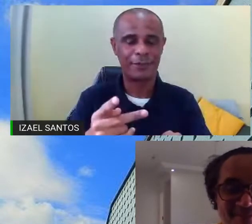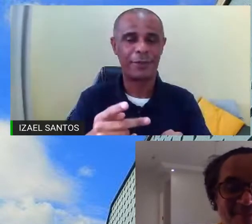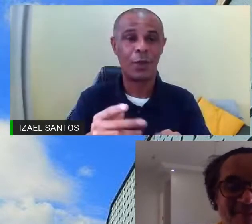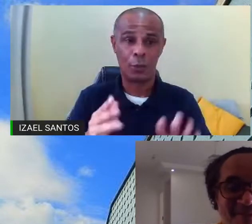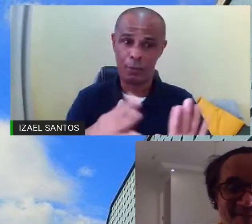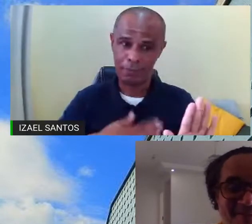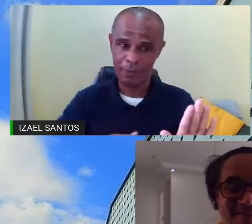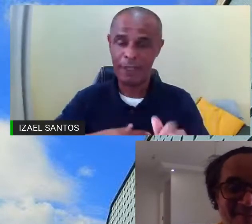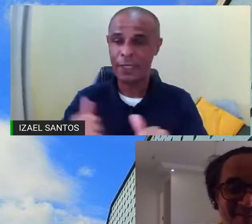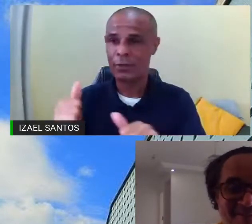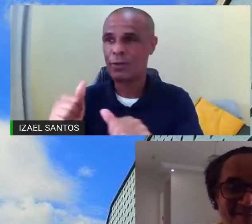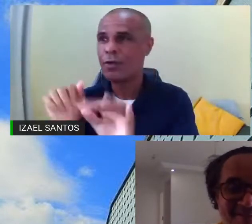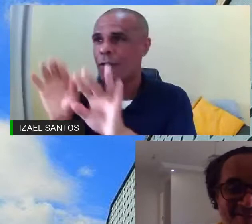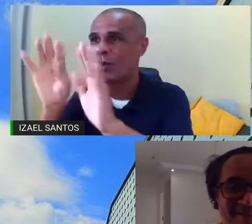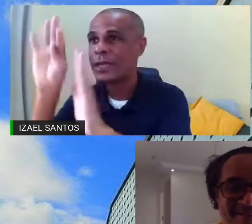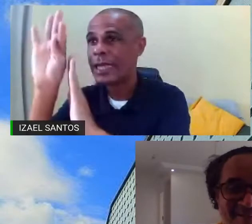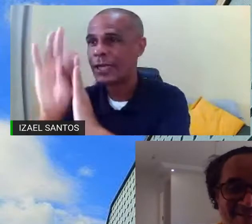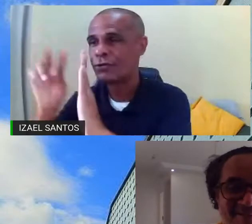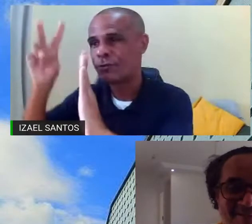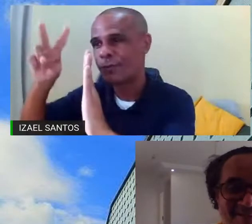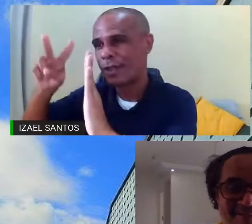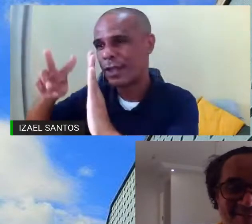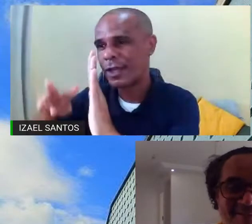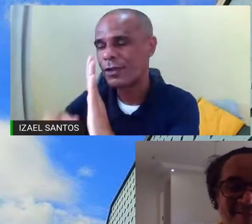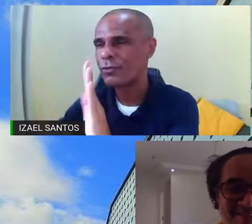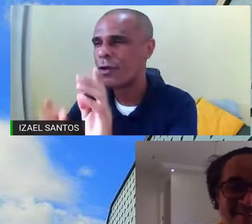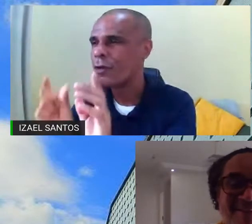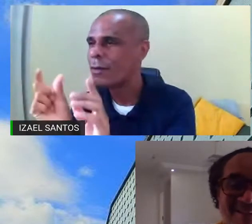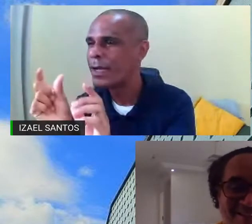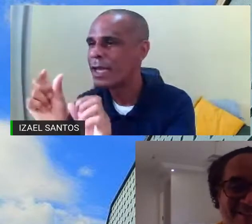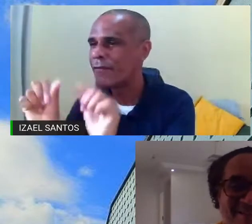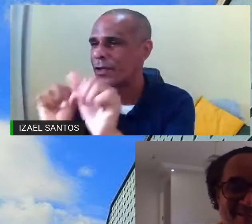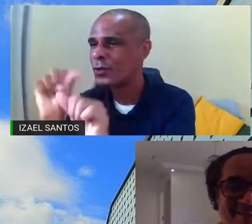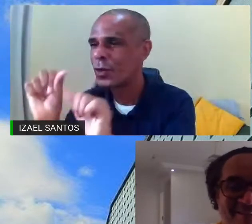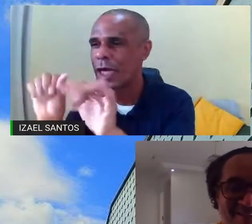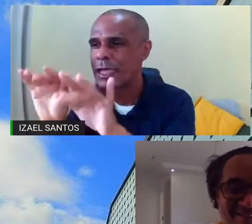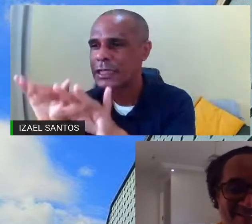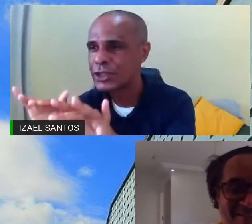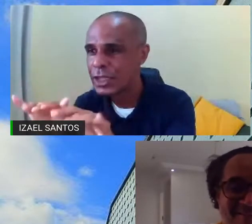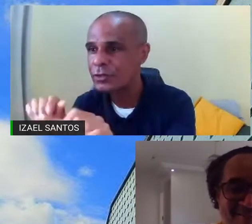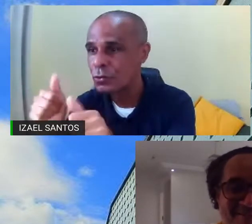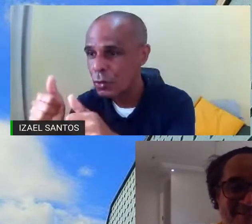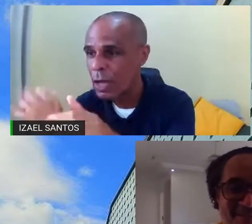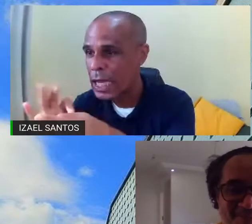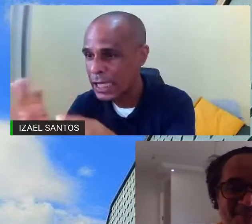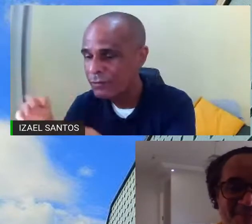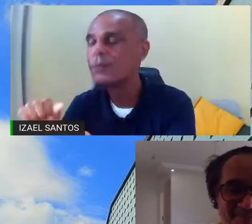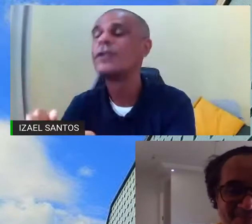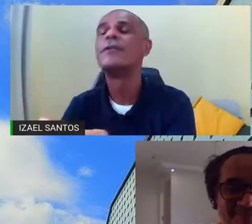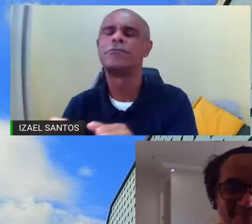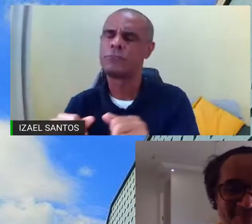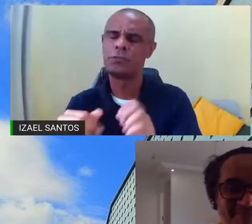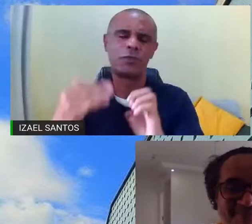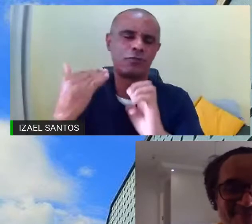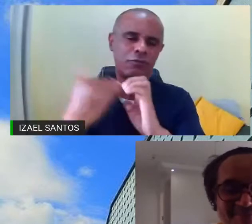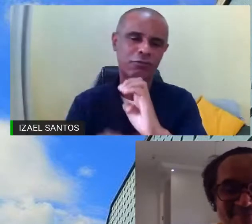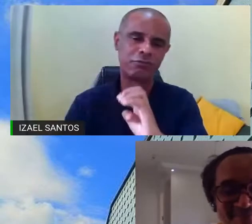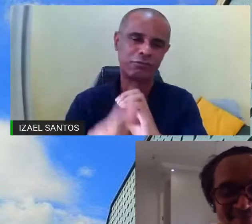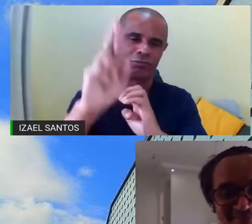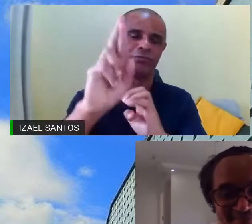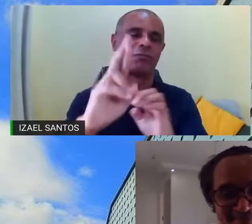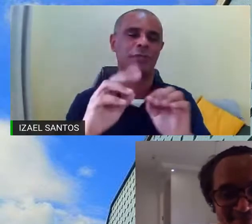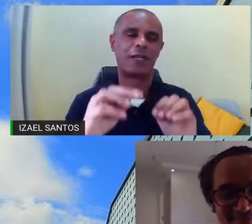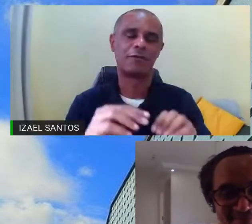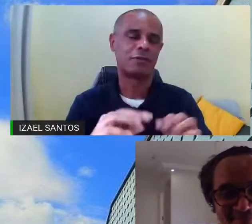corrijo completo o que tiver em falta, e lhe envio, e está totalmente disponível para utilizarem como acharem melhor.